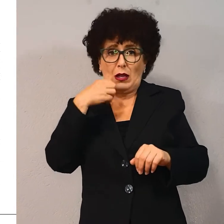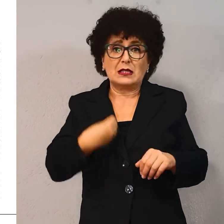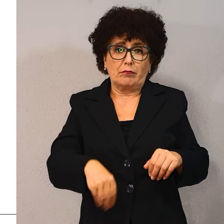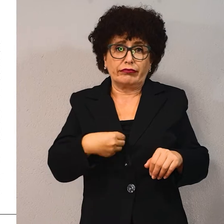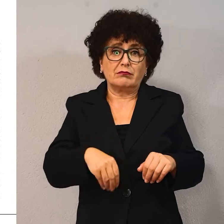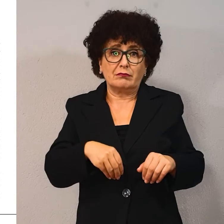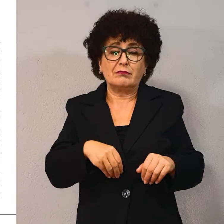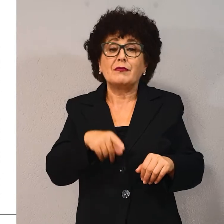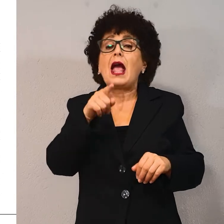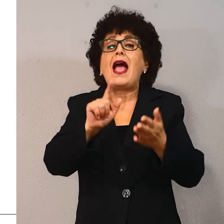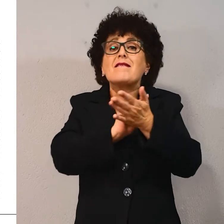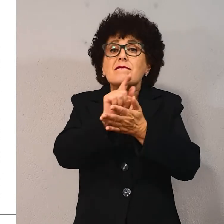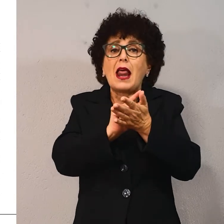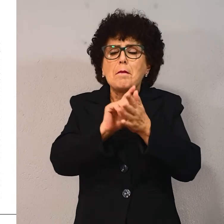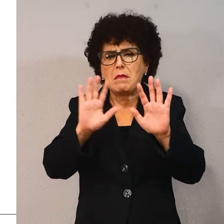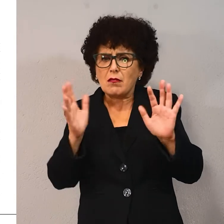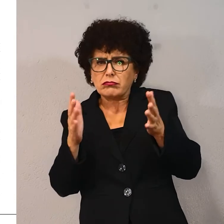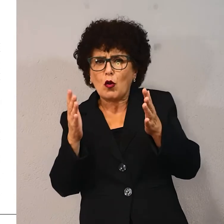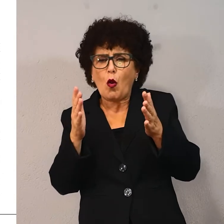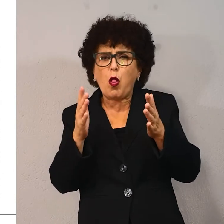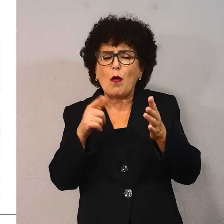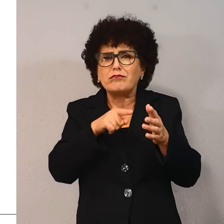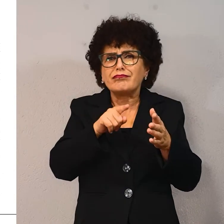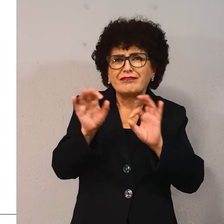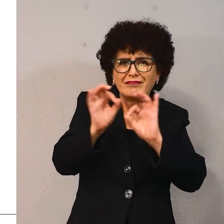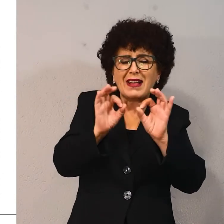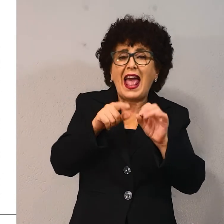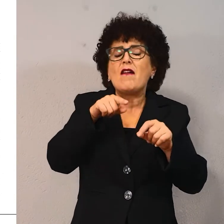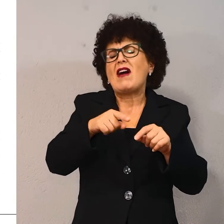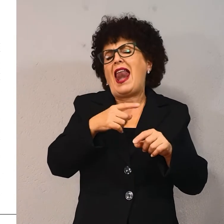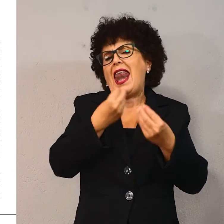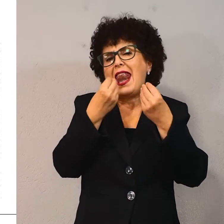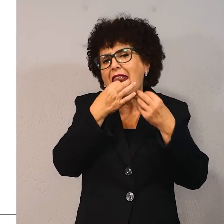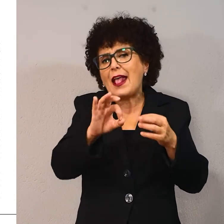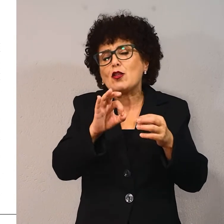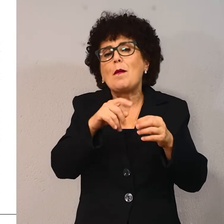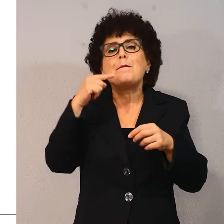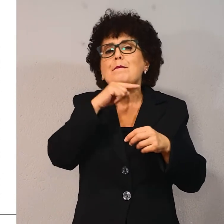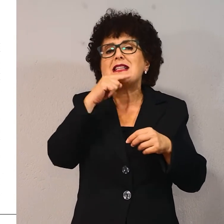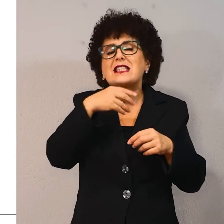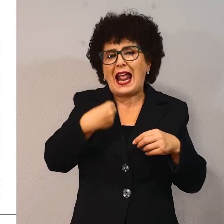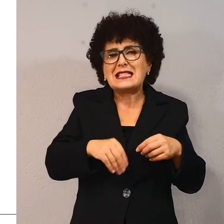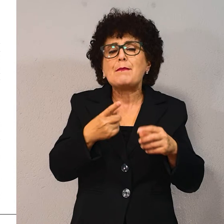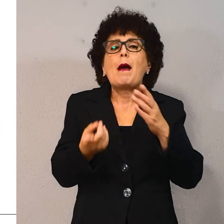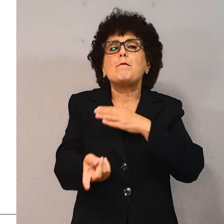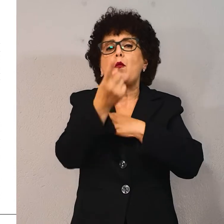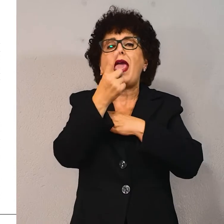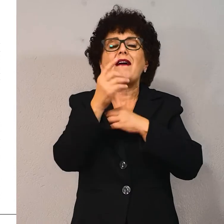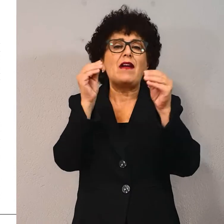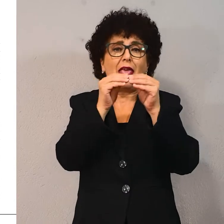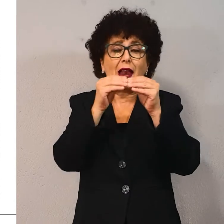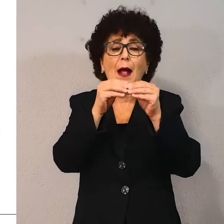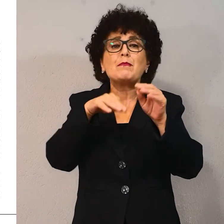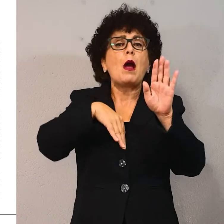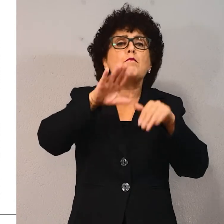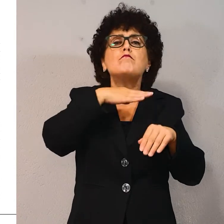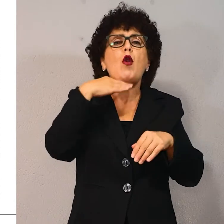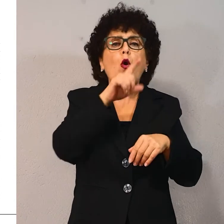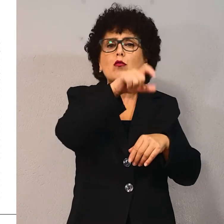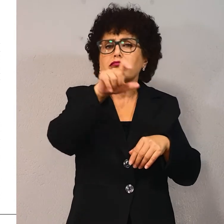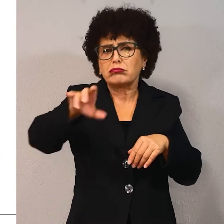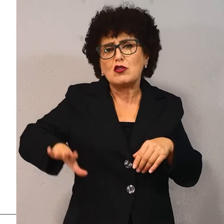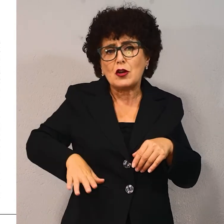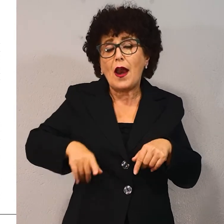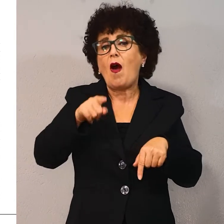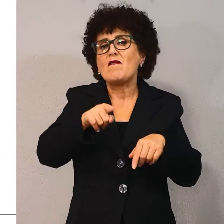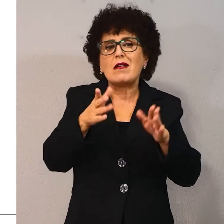крварење. Периодот околу овулацијата е најплодниот период од менструалниот циклус. За повеќето жени овој